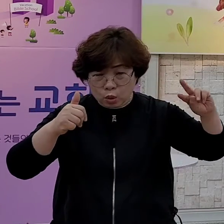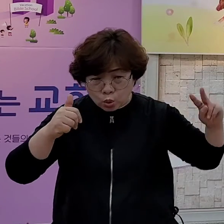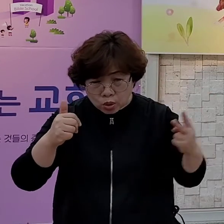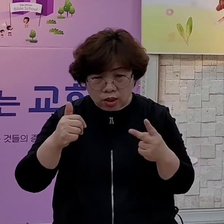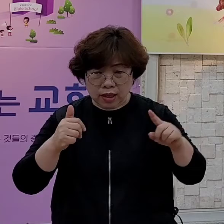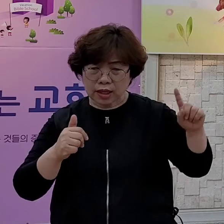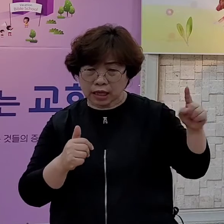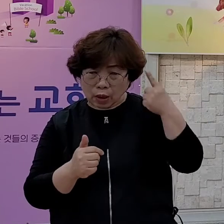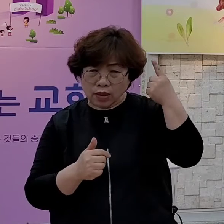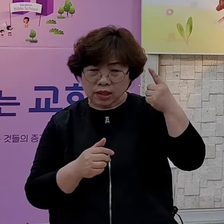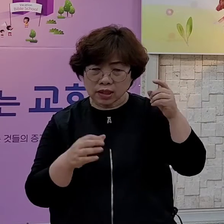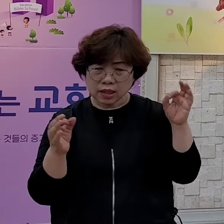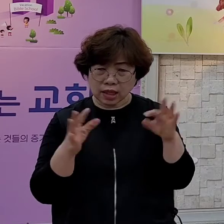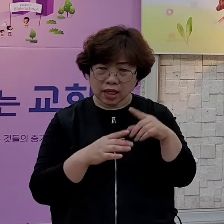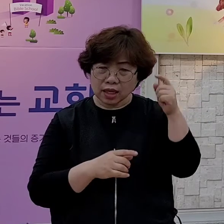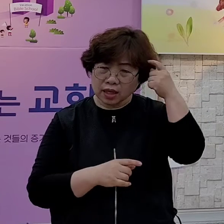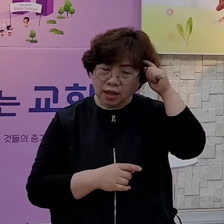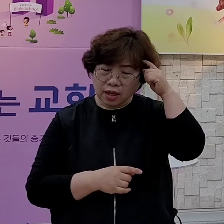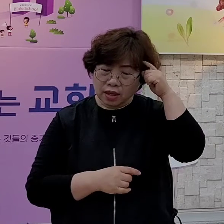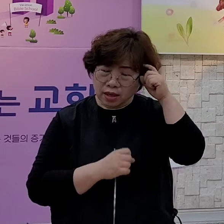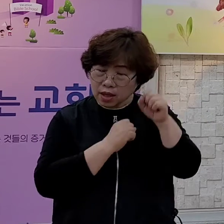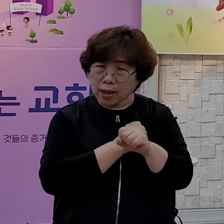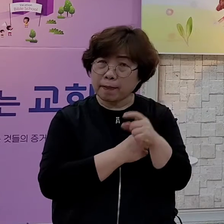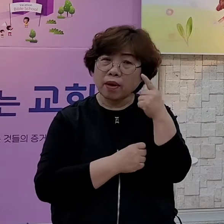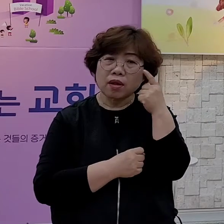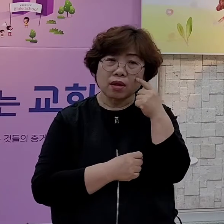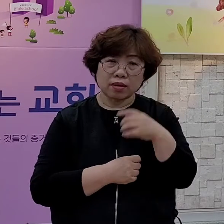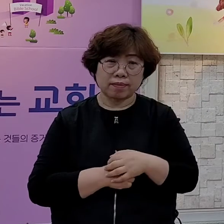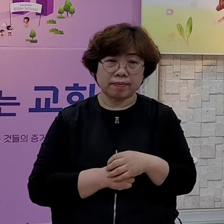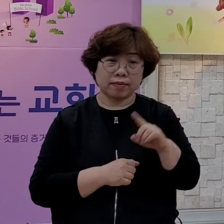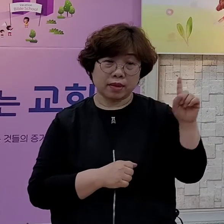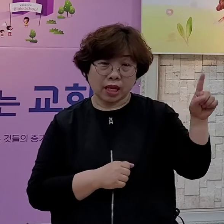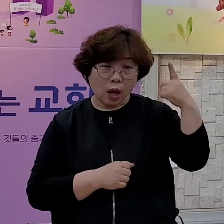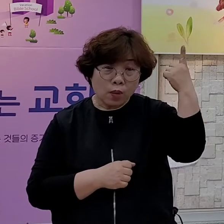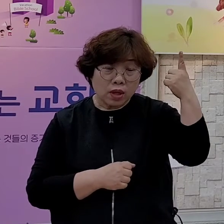다윗을 잠깐 떠올렸어요. 그런 다윗이